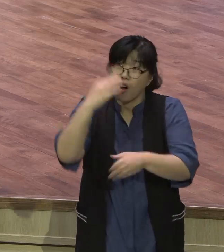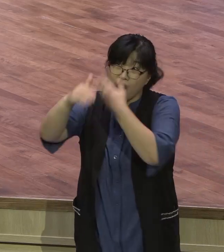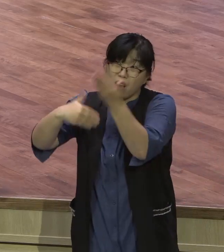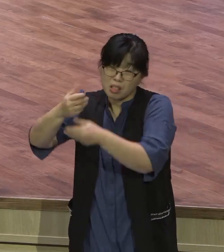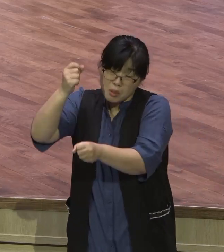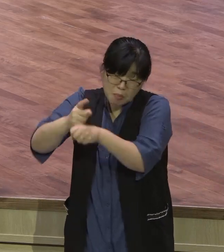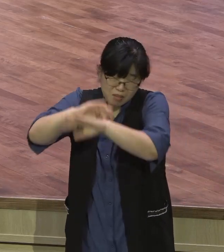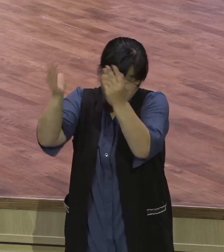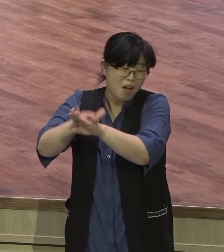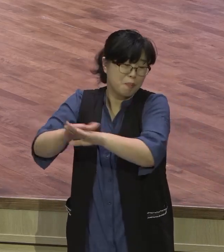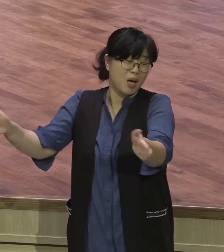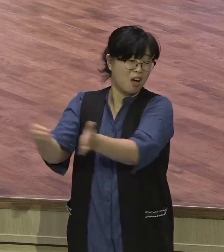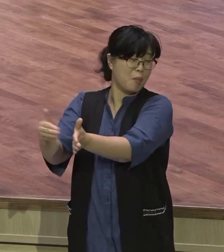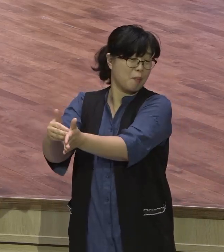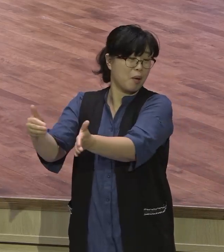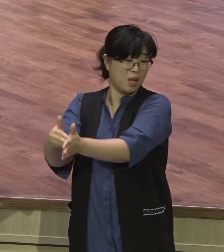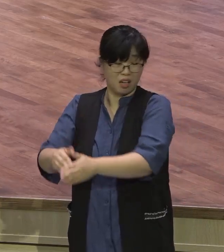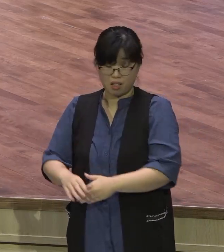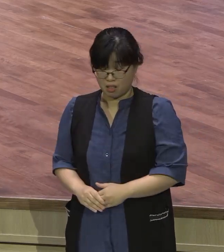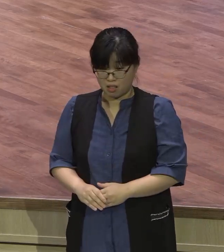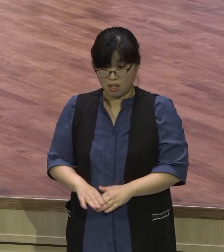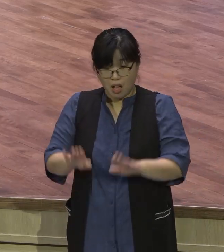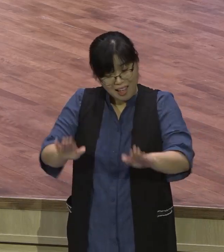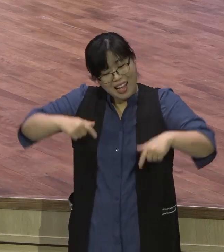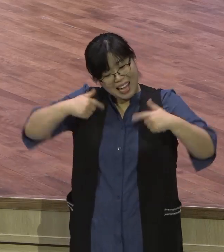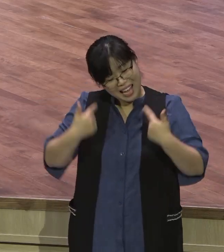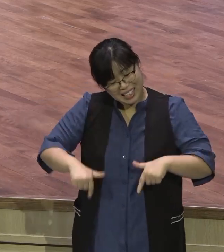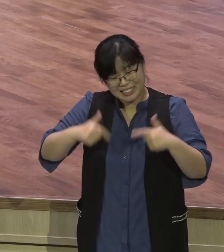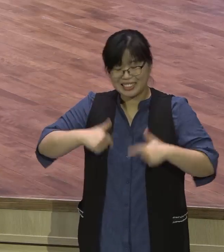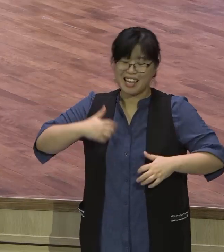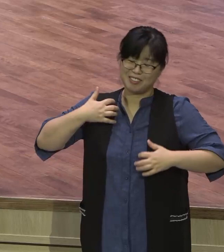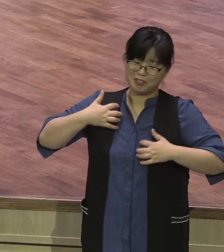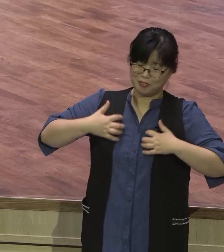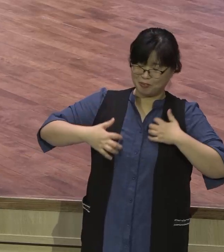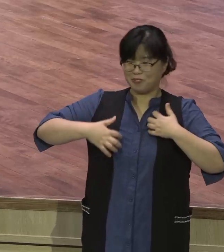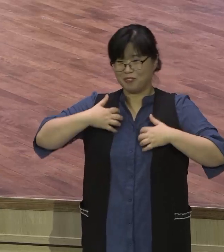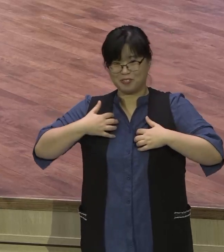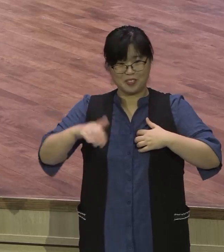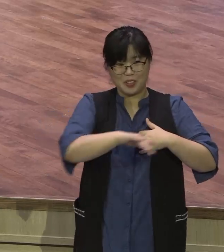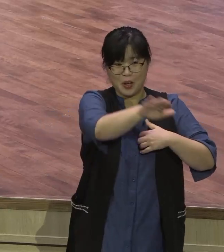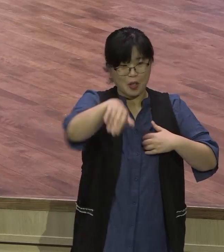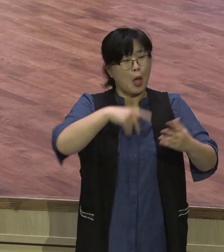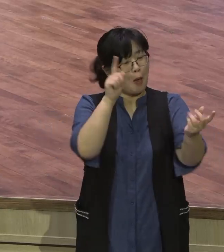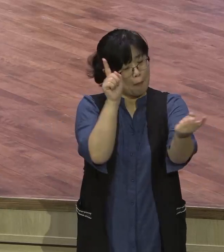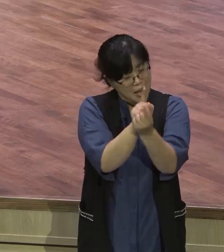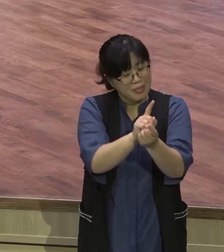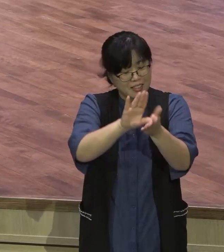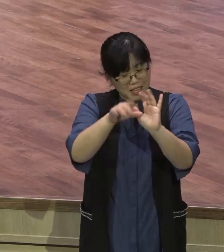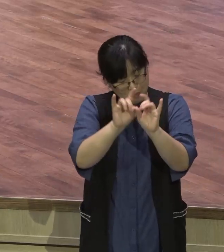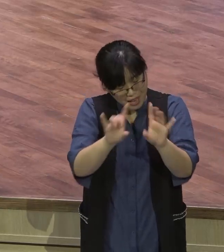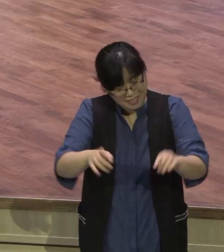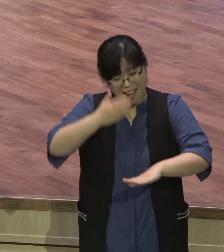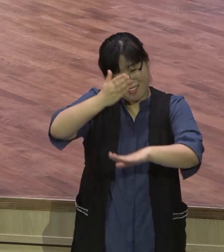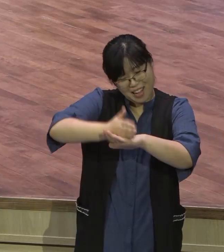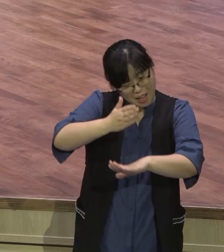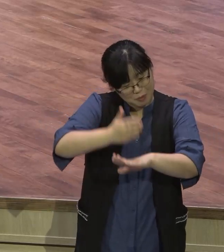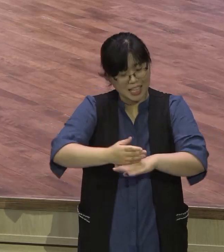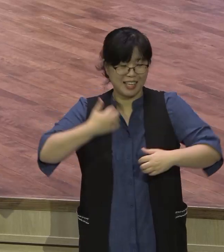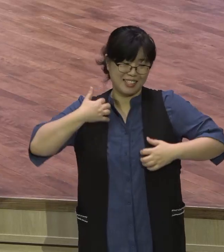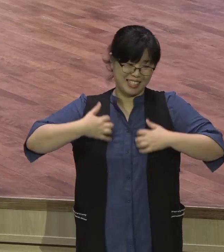모일 때마다 축제 축제 모일 때마다 여러분 모일 때마다 축제하시 바랍니다 감사하면서 서로